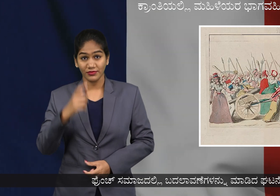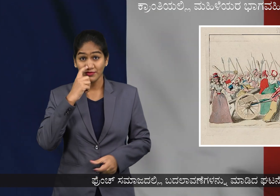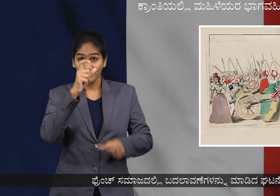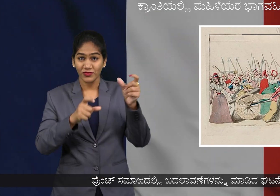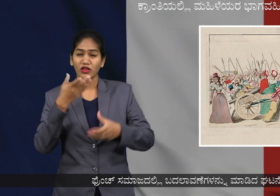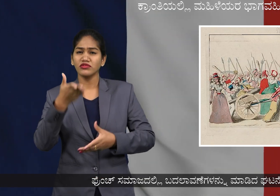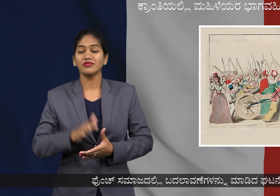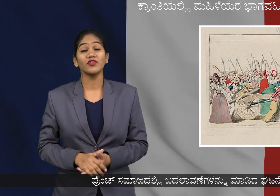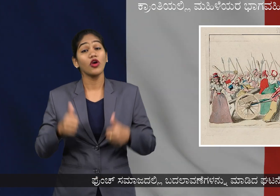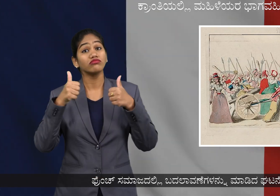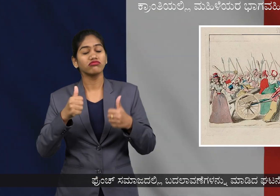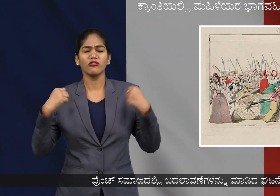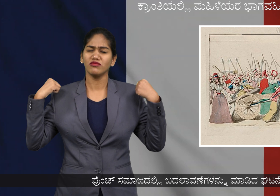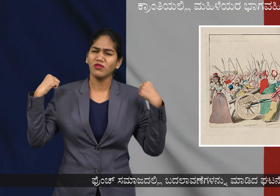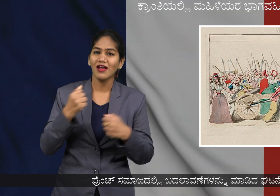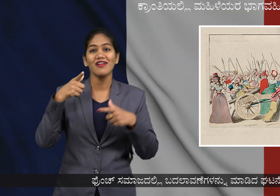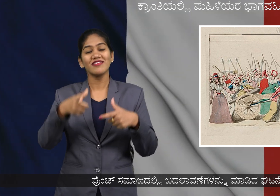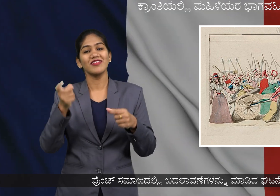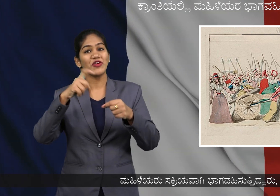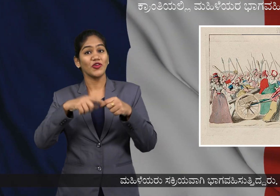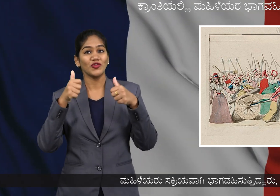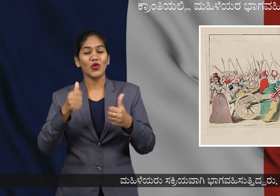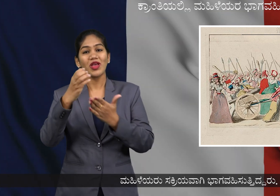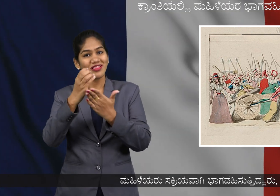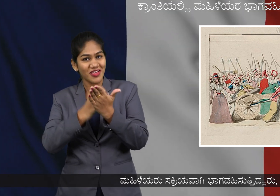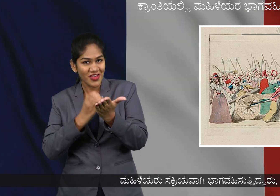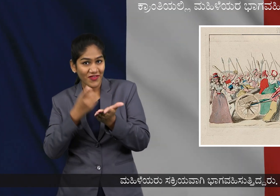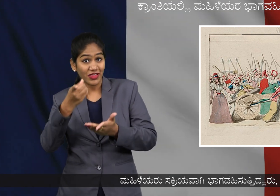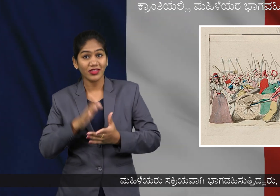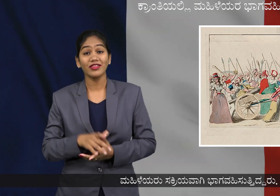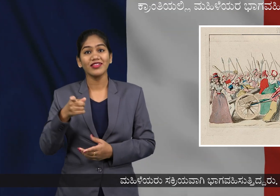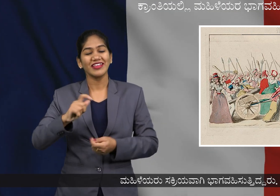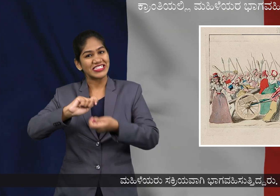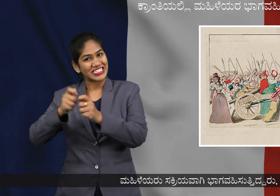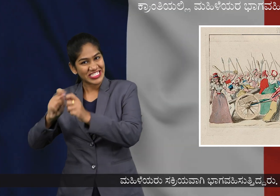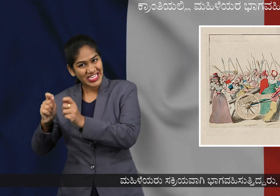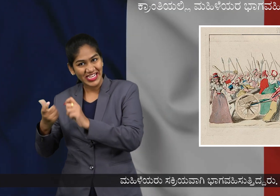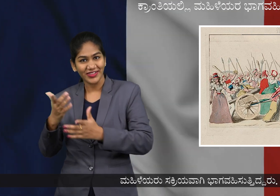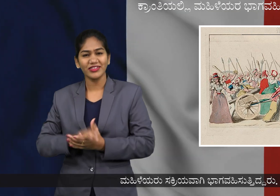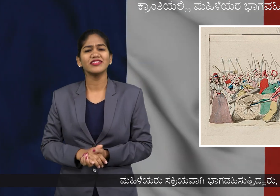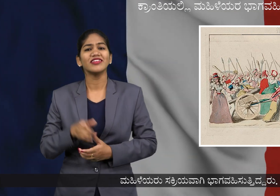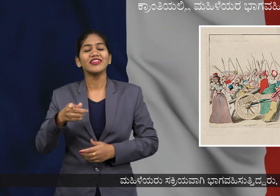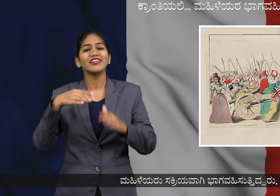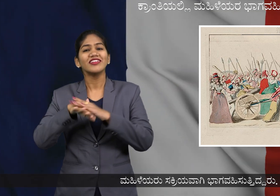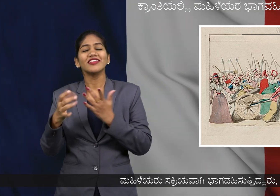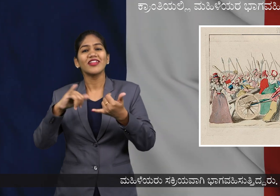ಫ್ರೆಂಚ್ ಸಮಾಜದಲ್ಲಿ ಬದಲಾವಣೆಗಳನ್ನ ಮಾಡಿದ ಘಟನೆಗಳಲ್ಲಿ ಮಹಿಳೆಯರು ಸಕ್ರಿಯವಾಗಿ ಭಾಗವಹಿಸ್ತಾ ಇದ್ರು.